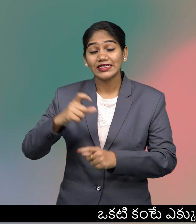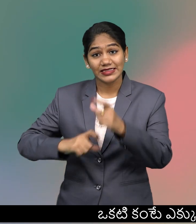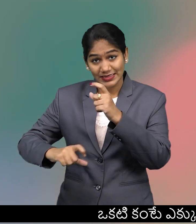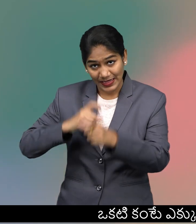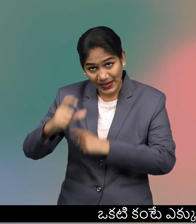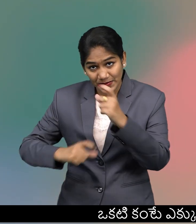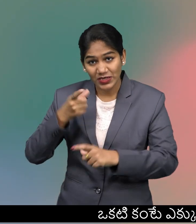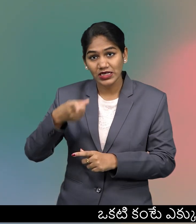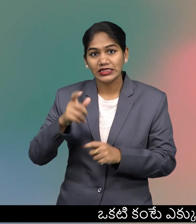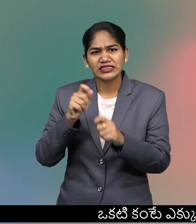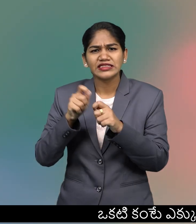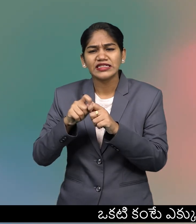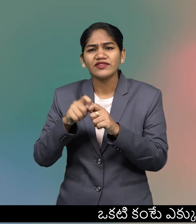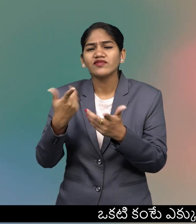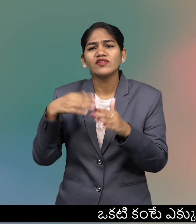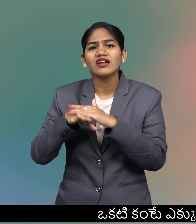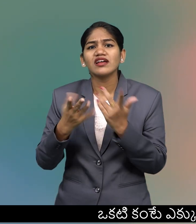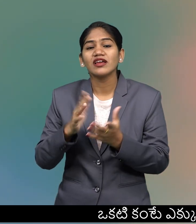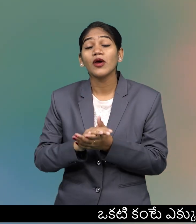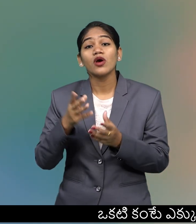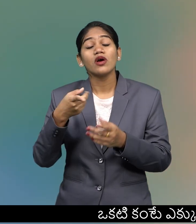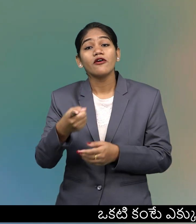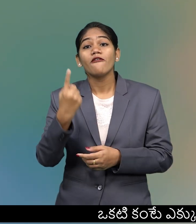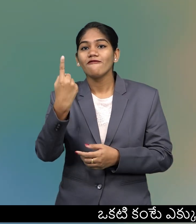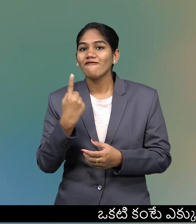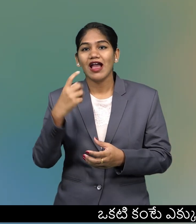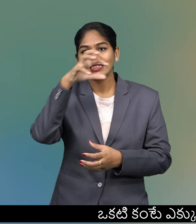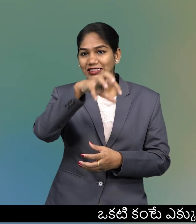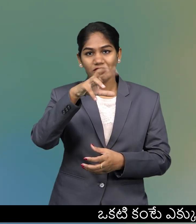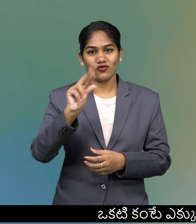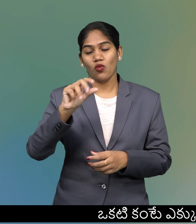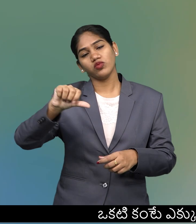ఒకటి కంటే ఎక్కువ దేశాల్లో పనిచేసే కంపెనీలు.